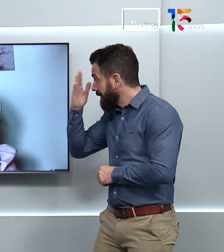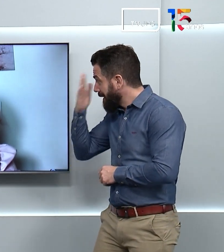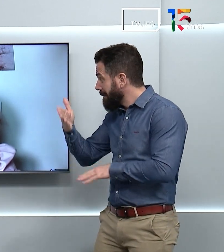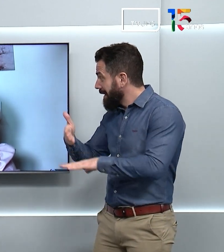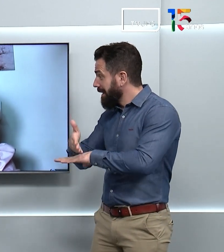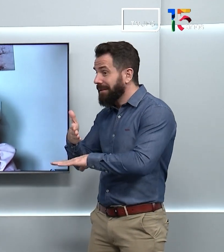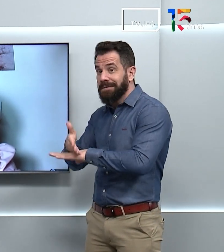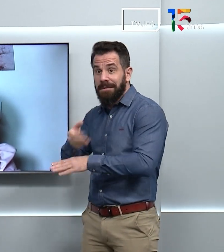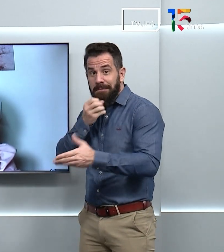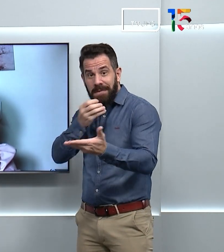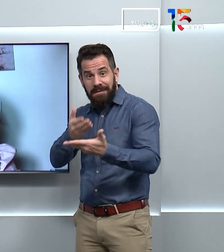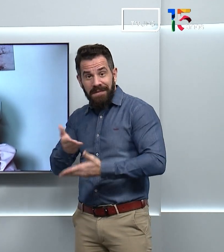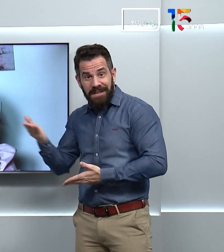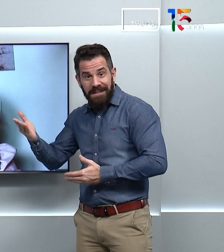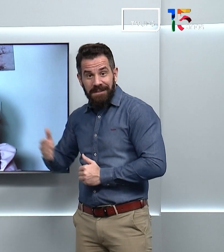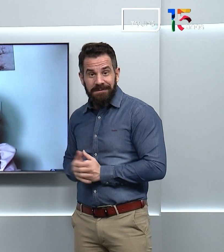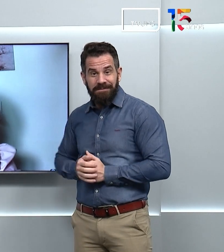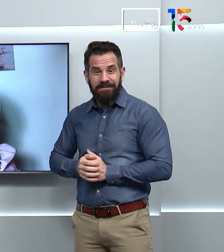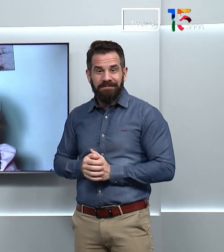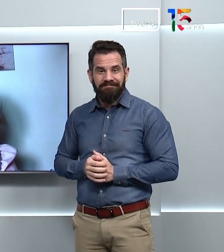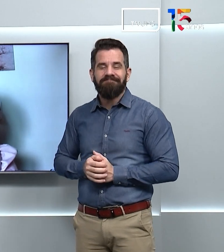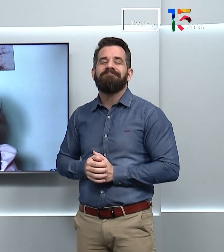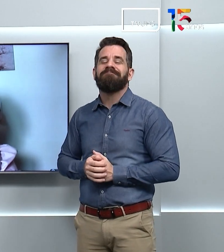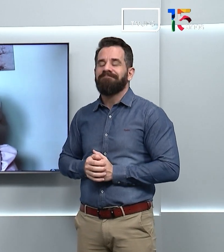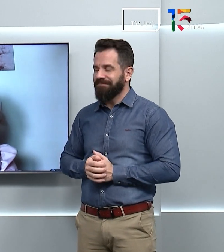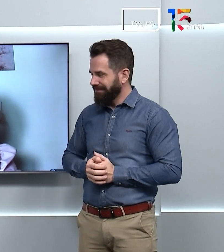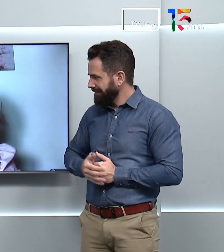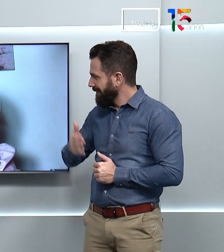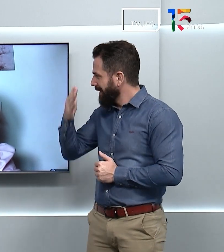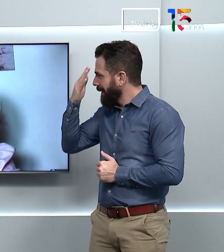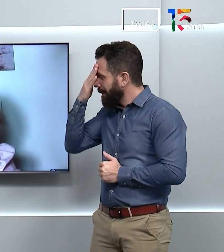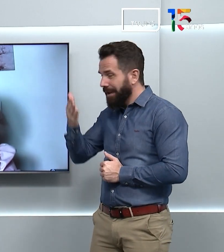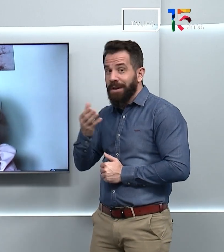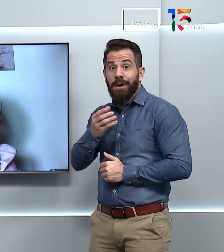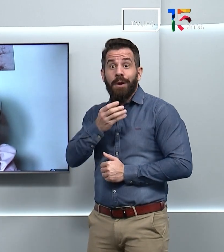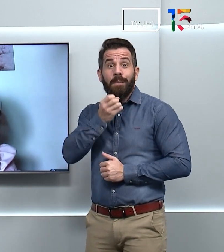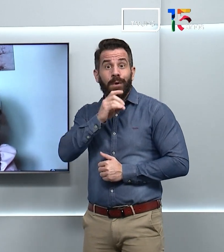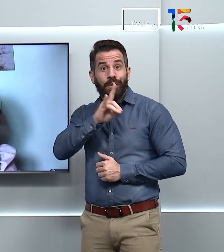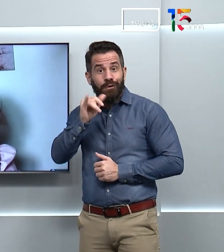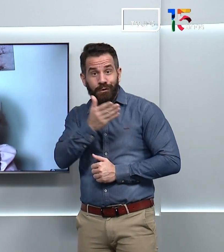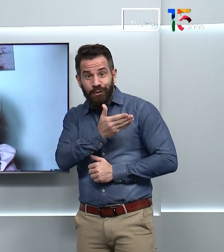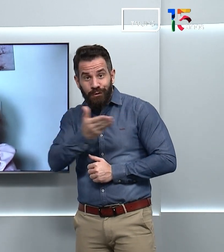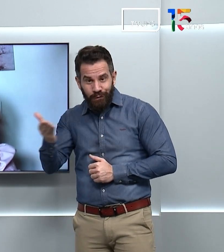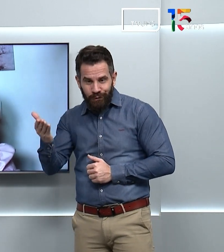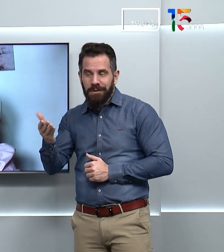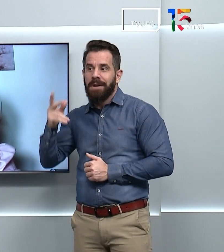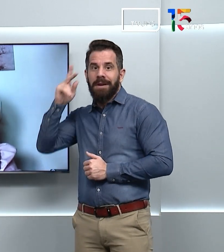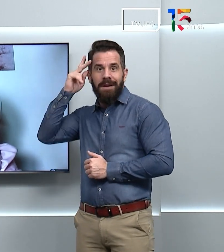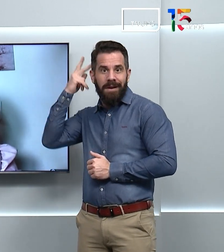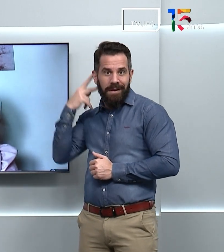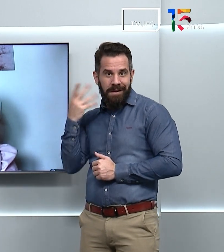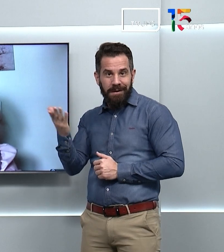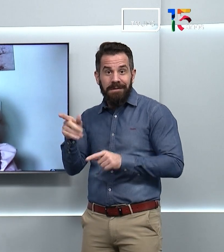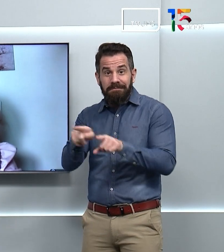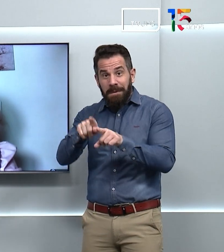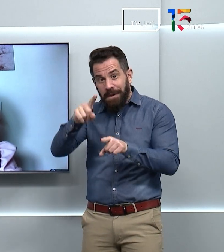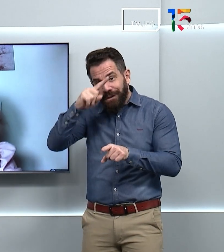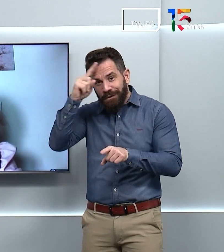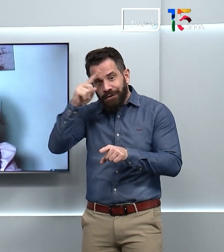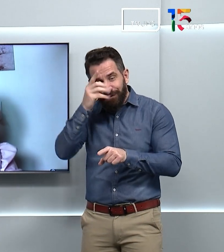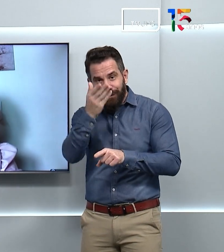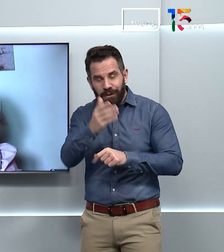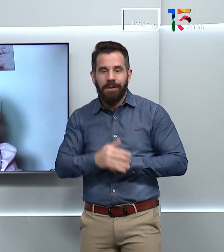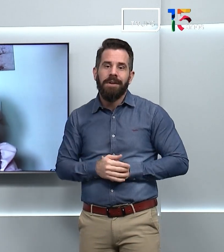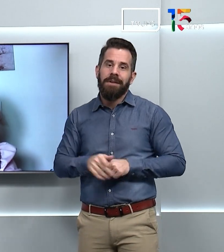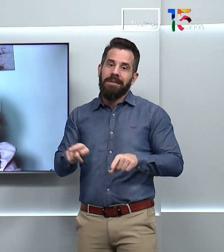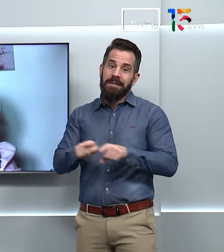presença. Seja bem-vinda ao Conexões. Muito obrigada, bom dia a todos. Eu gostaria de cumprimentar você, Camila e Diego, e